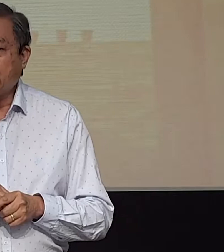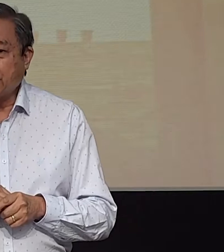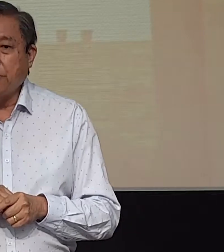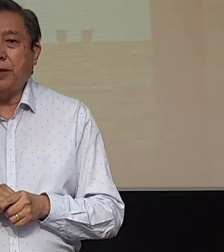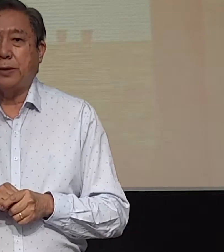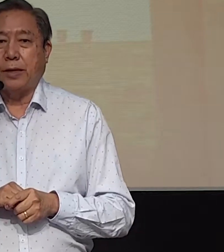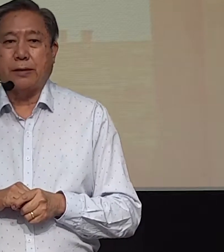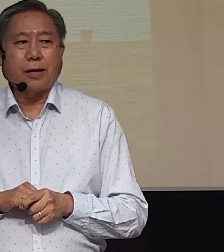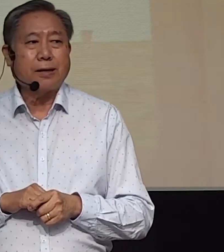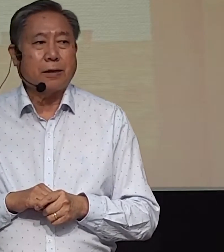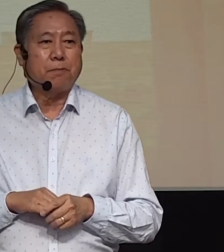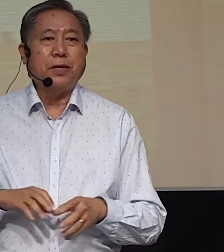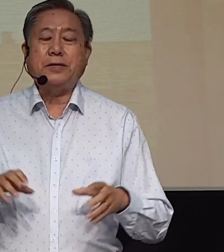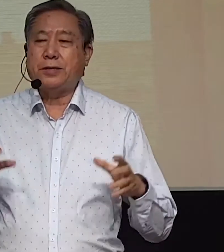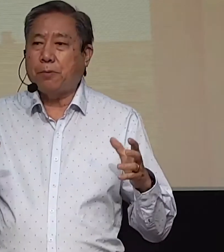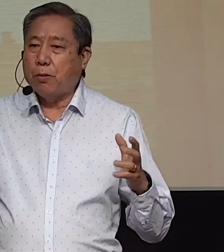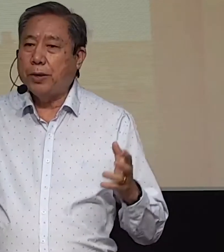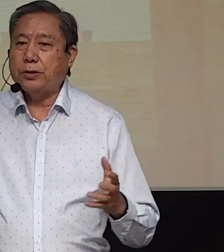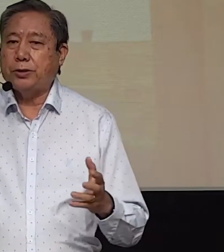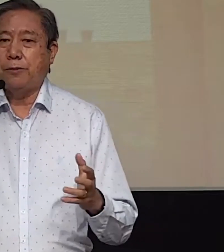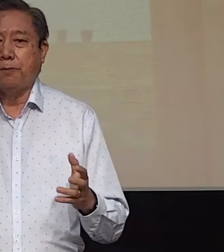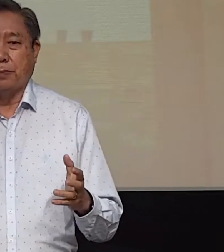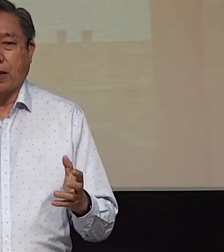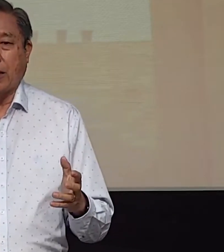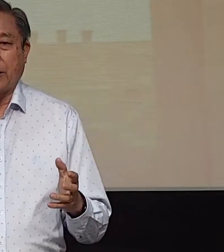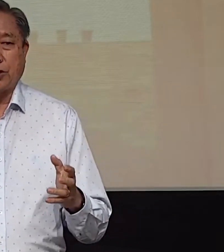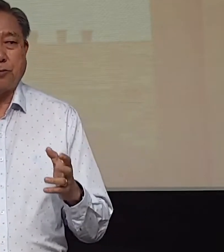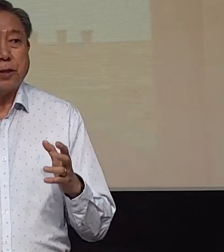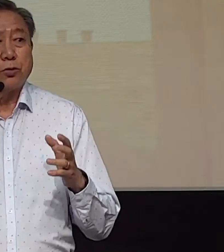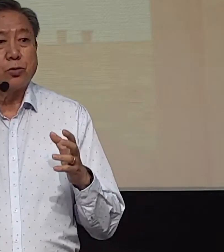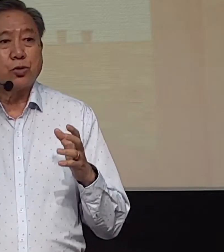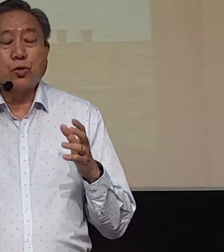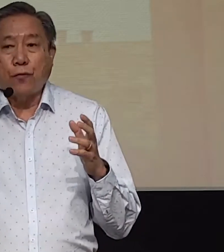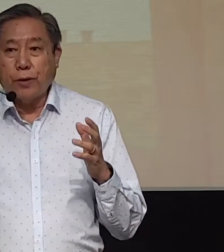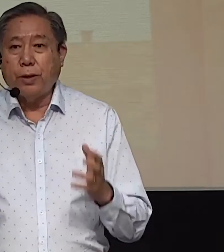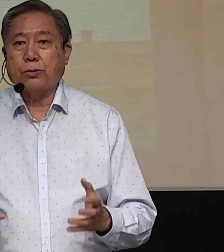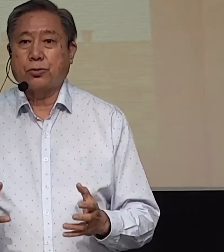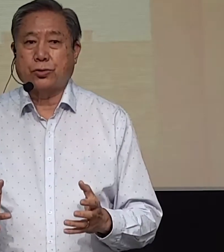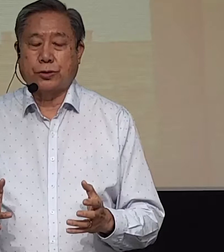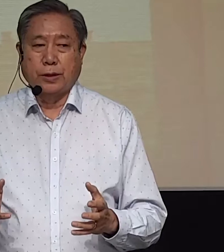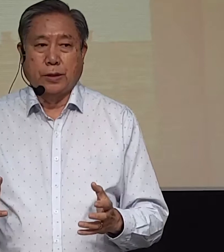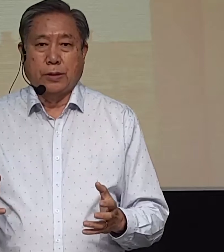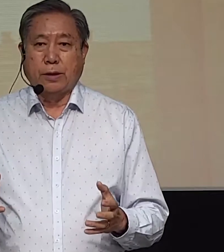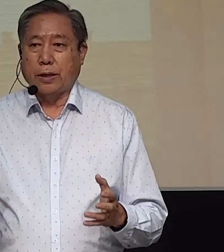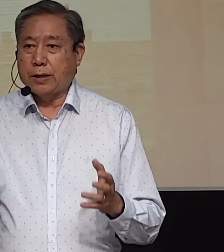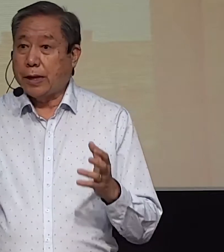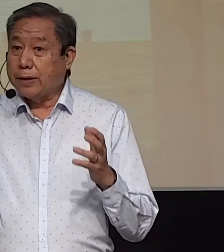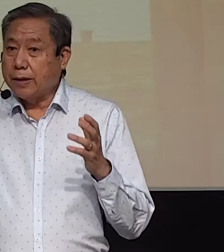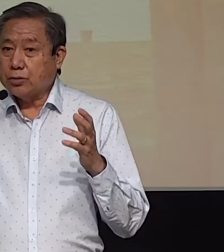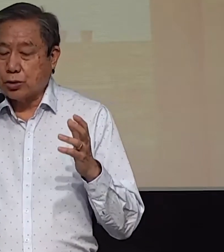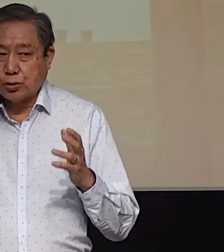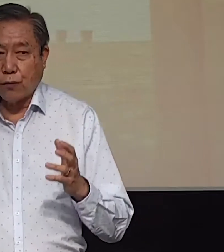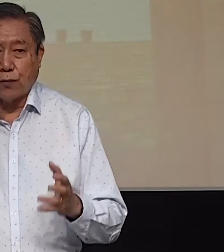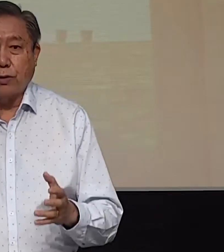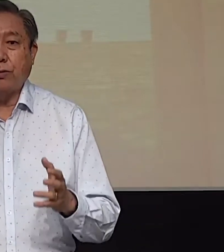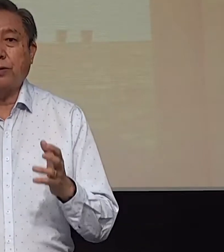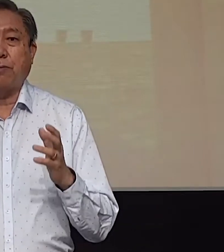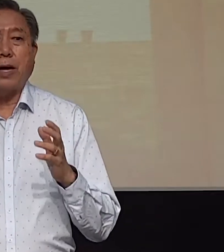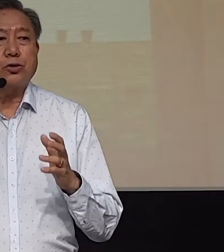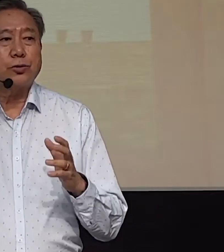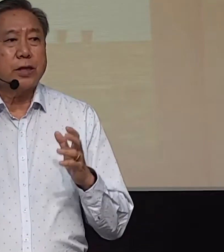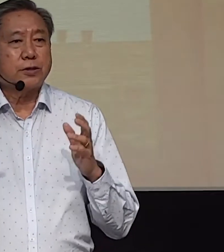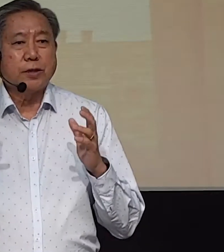em Esmirna retrata principalmente a respeito dos sofrimentos, né, que a igreja